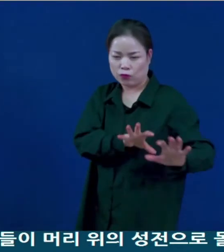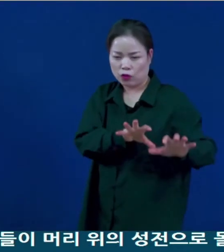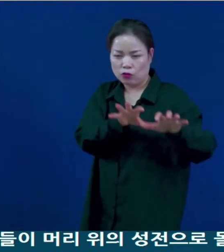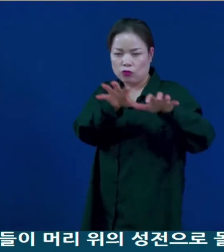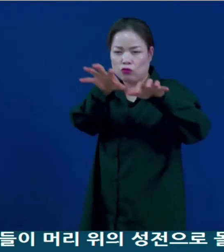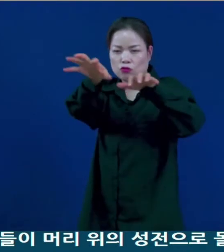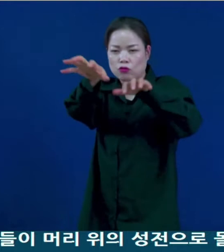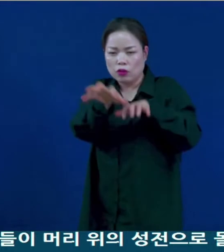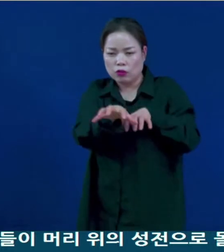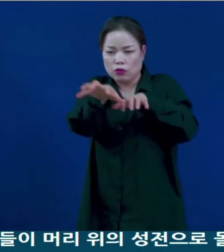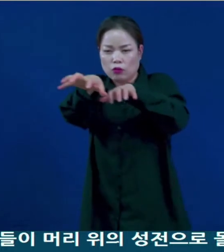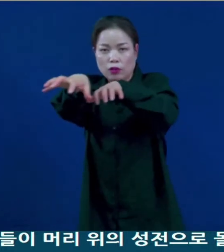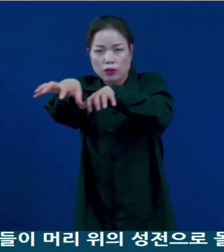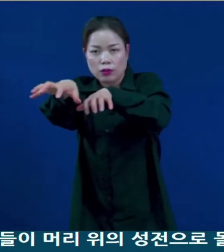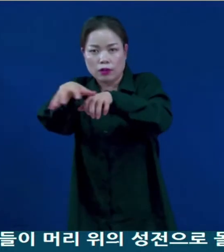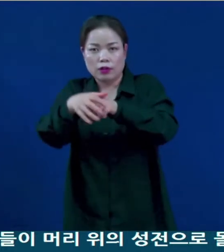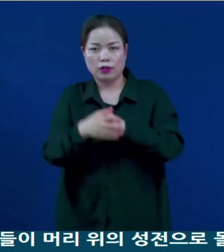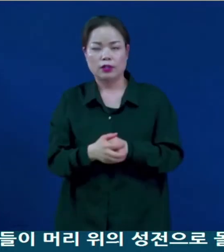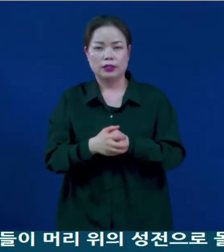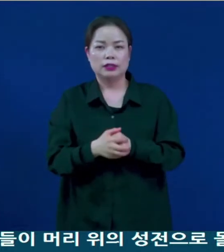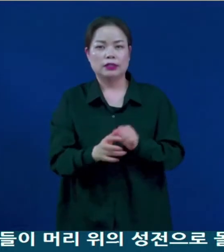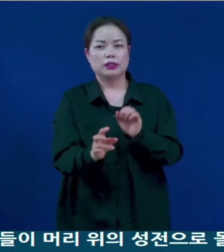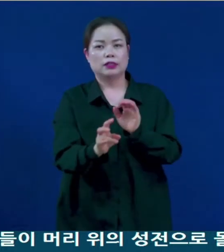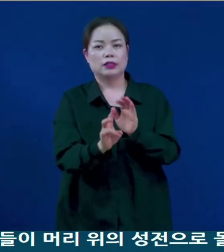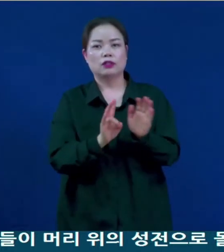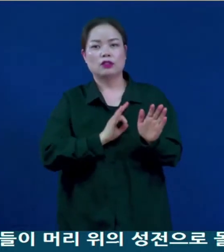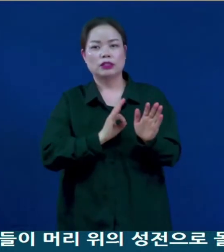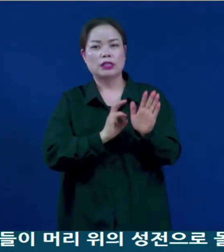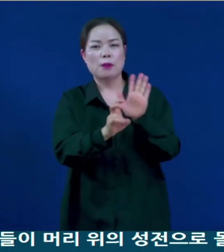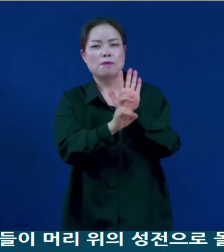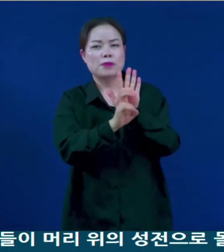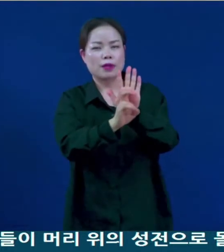선지자 미가가 황홀하게 바라보고